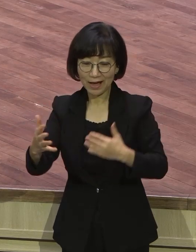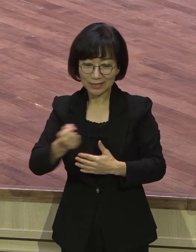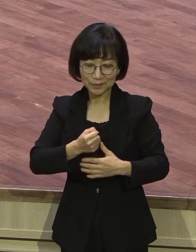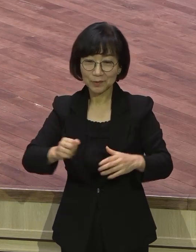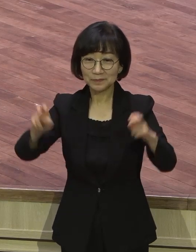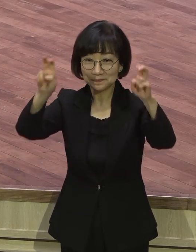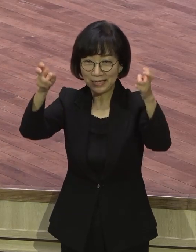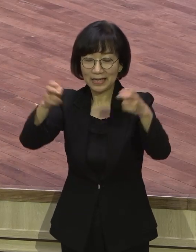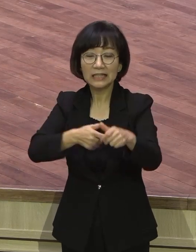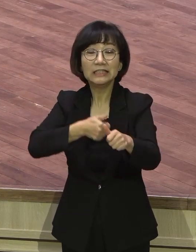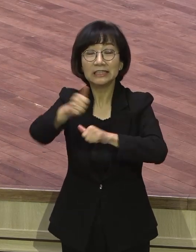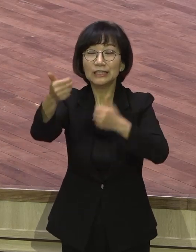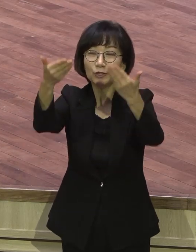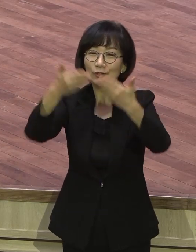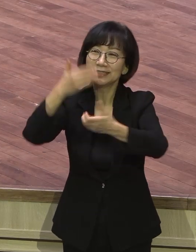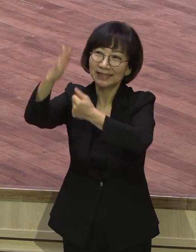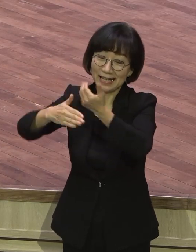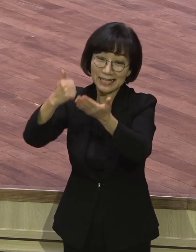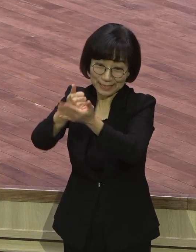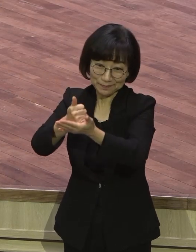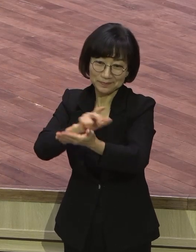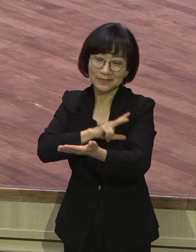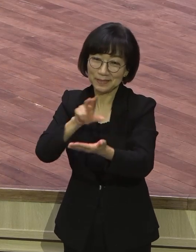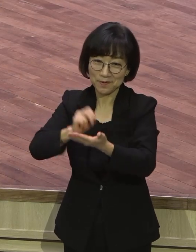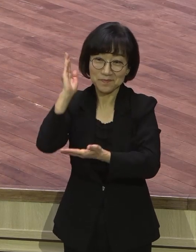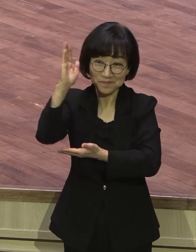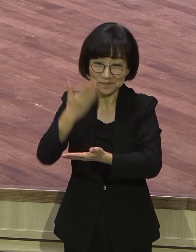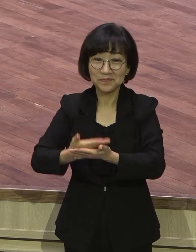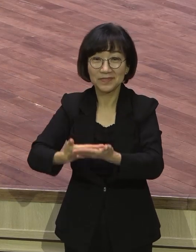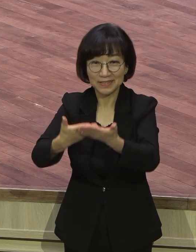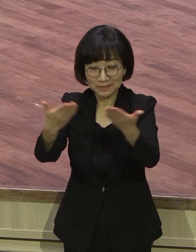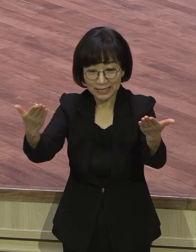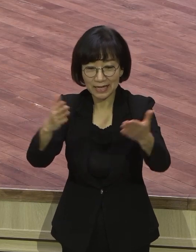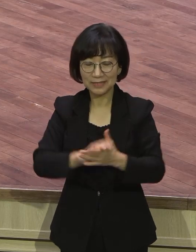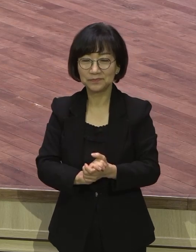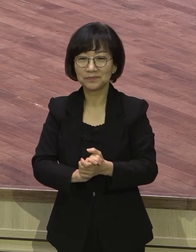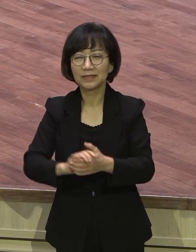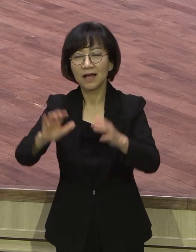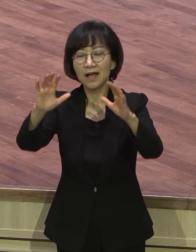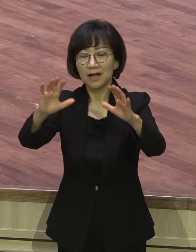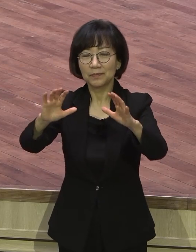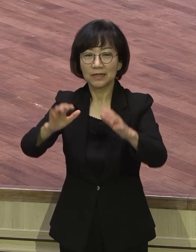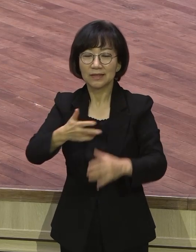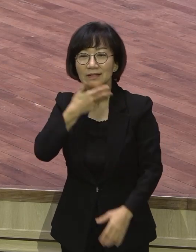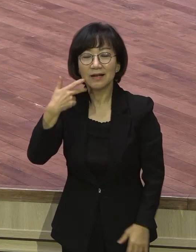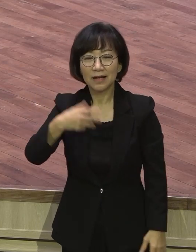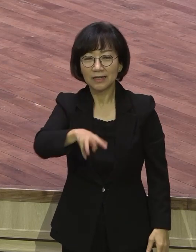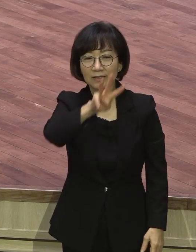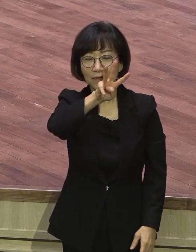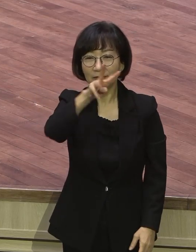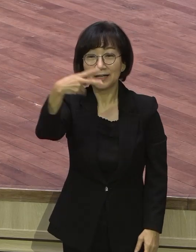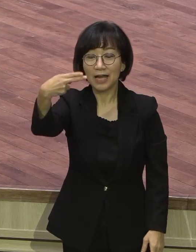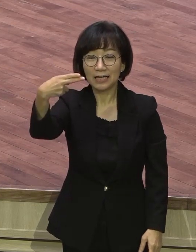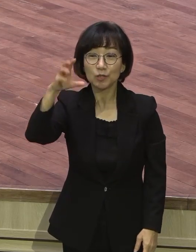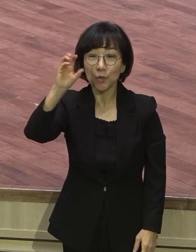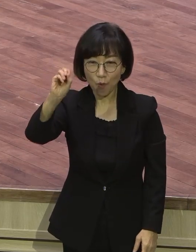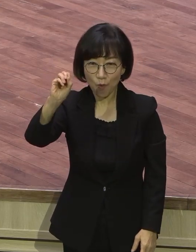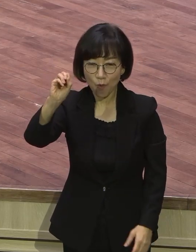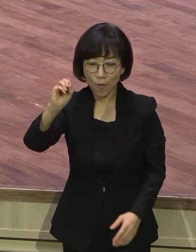주시는 하나님이란 제모로 말씀을 드립니다. 세계보건기구인 WHO가